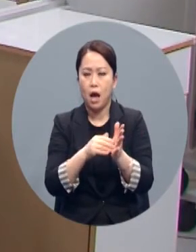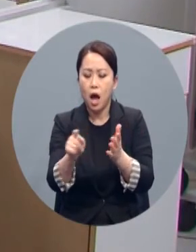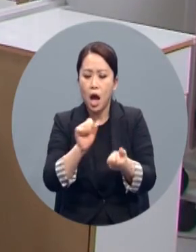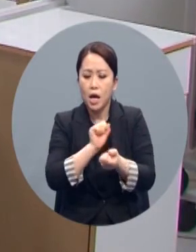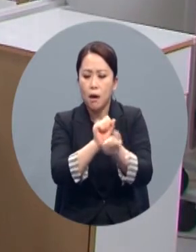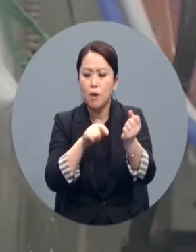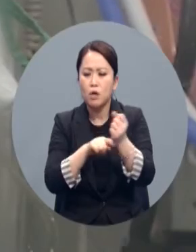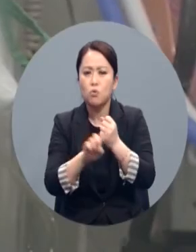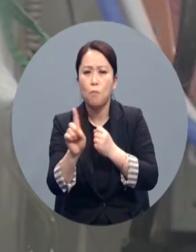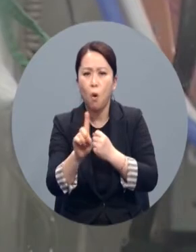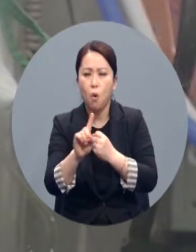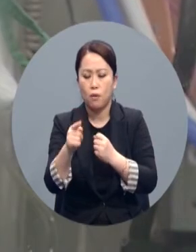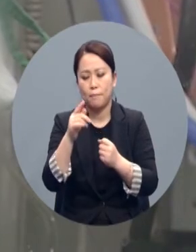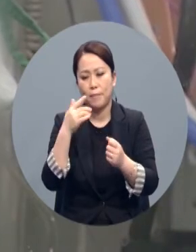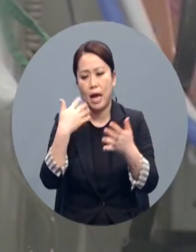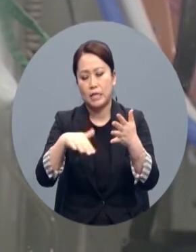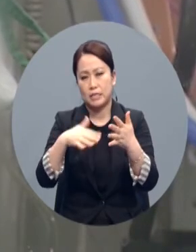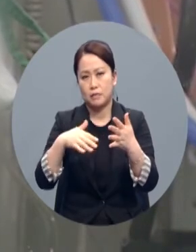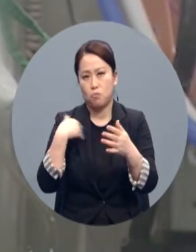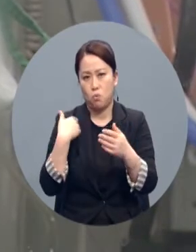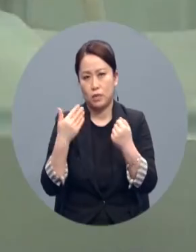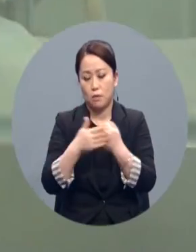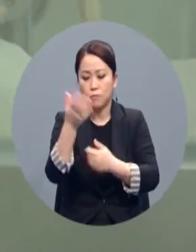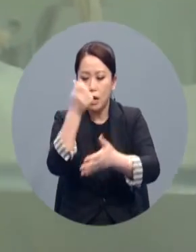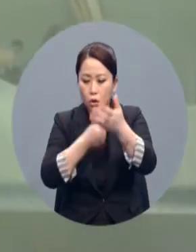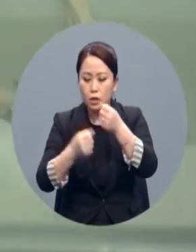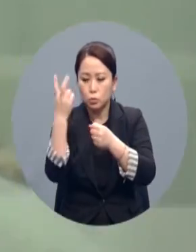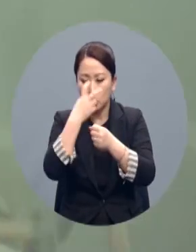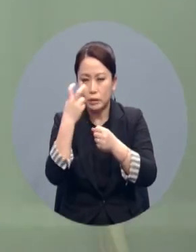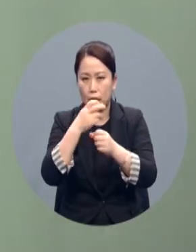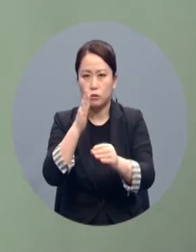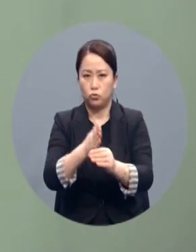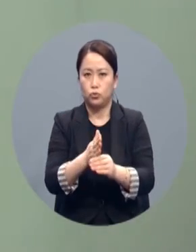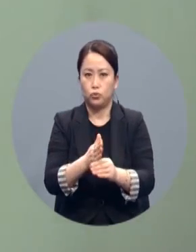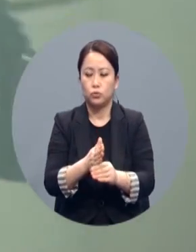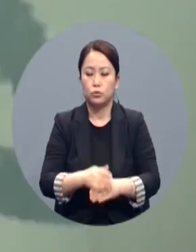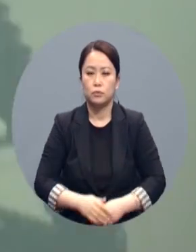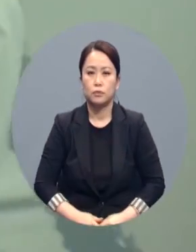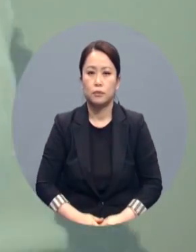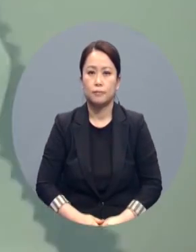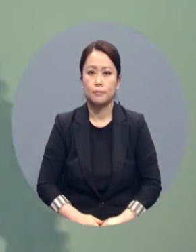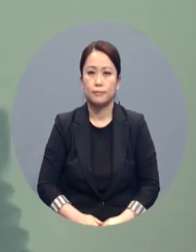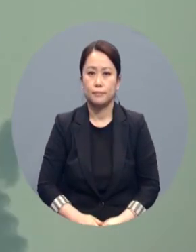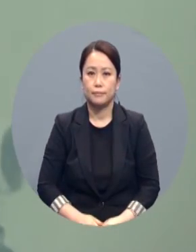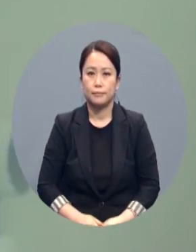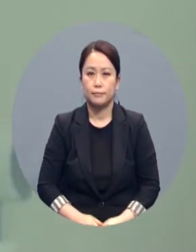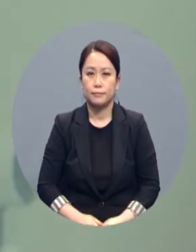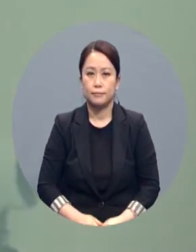밝혀지지 않아 보건당국이 역학조사를 확대하고 있습니다 mbc 뉴스 현주 입니다